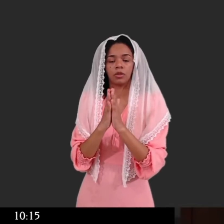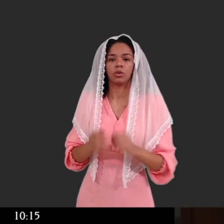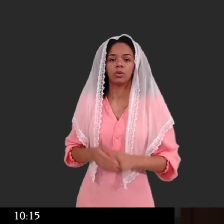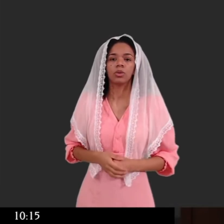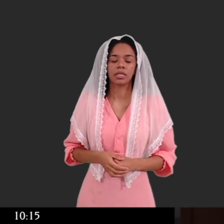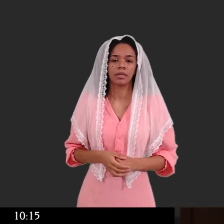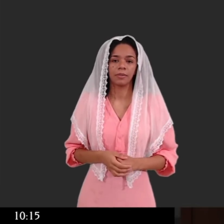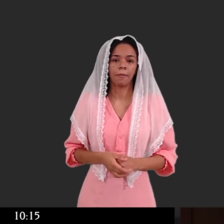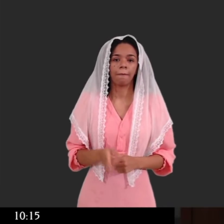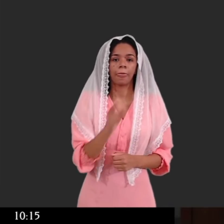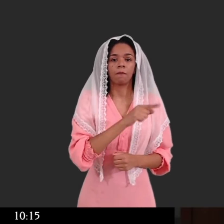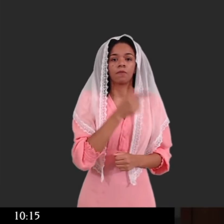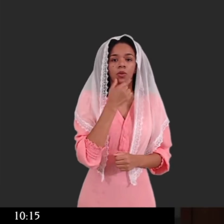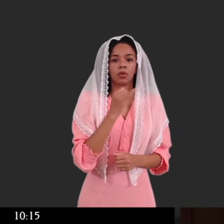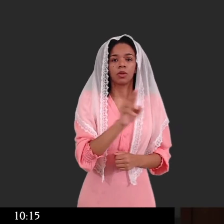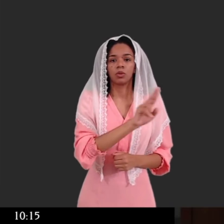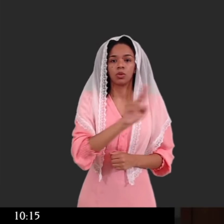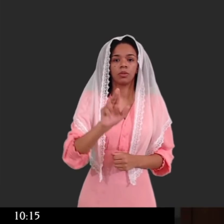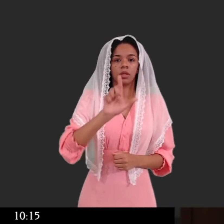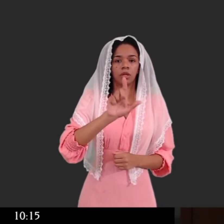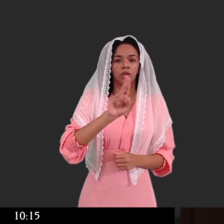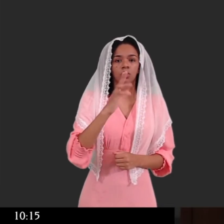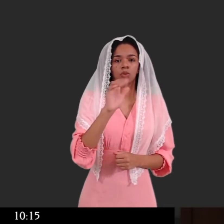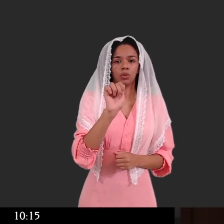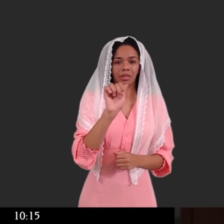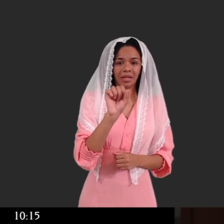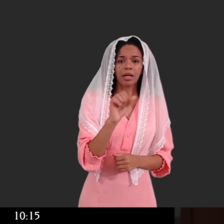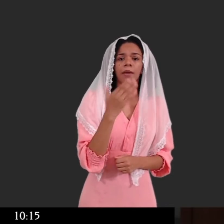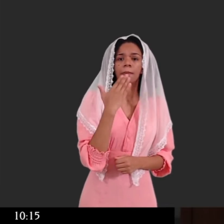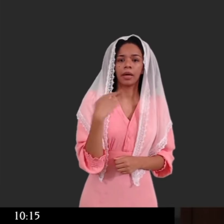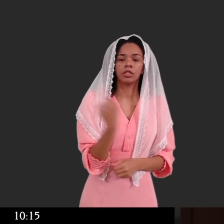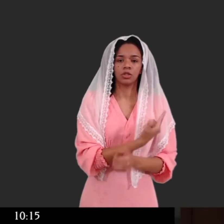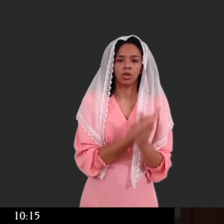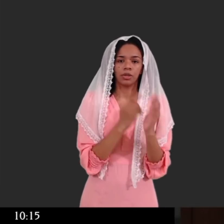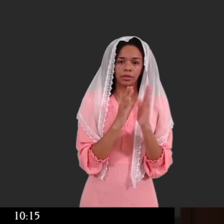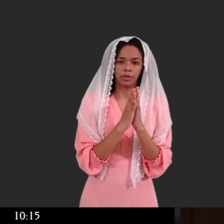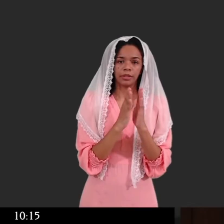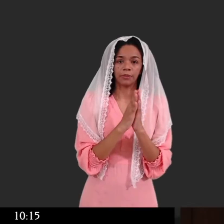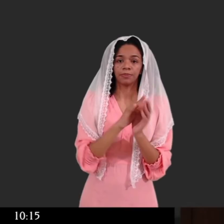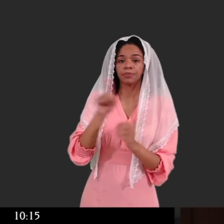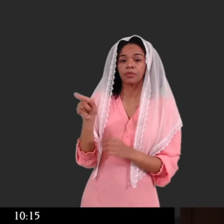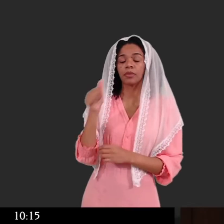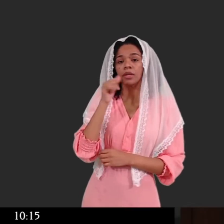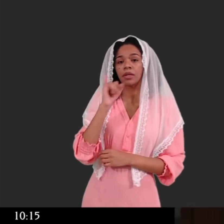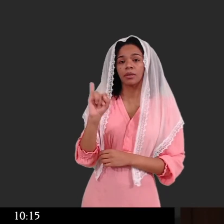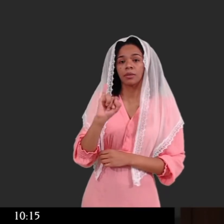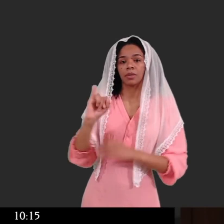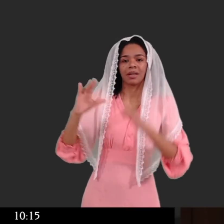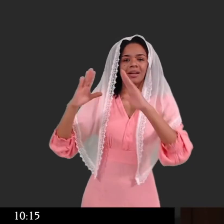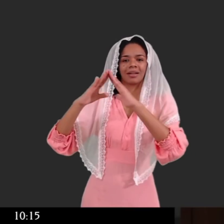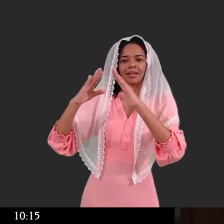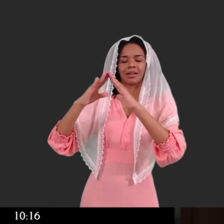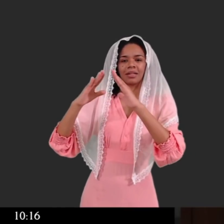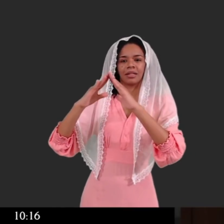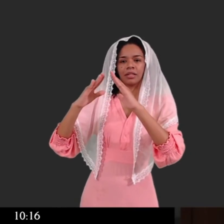André, está na UTI com câncer. Irmã Ângela Matia, de São José Alagoa, em Minas Gerais, vai passar por